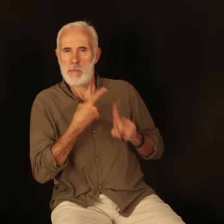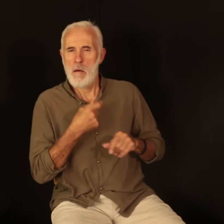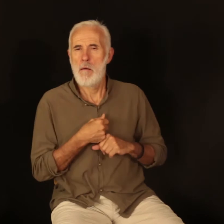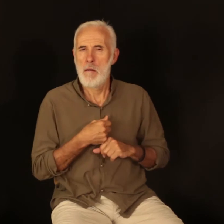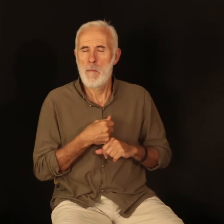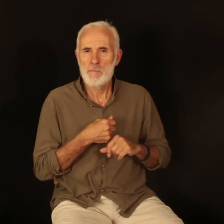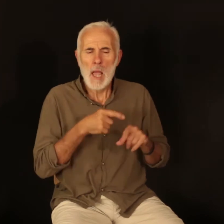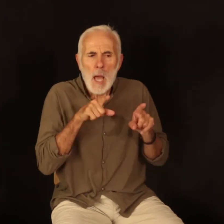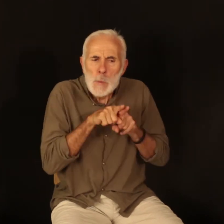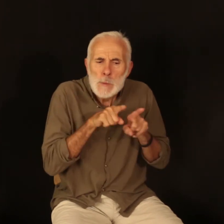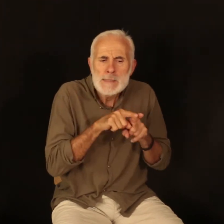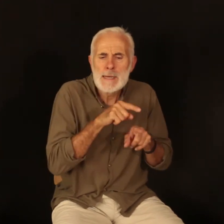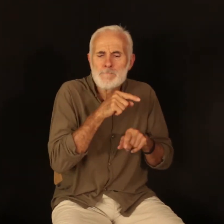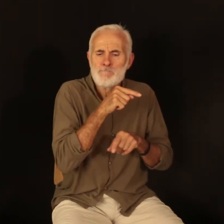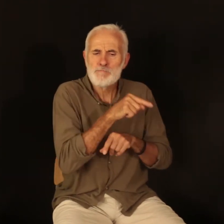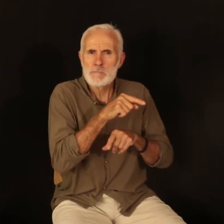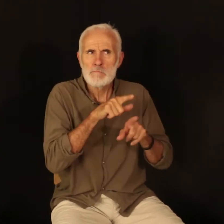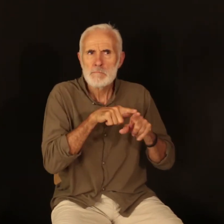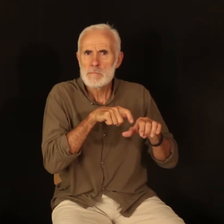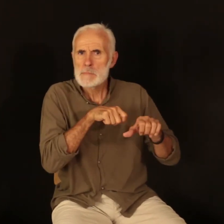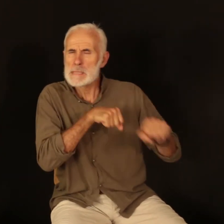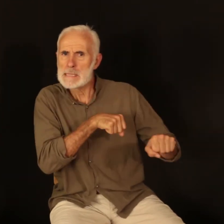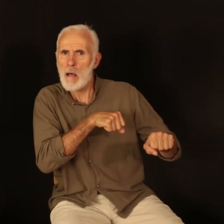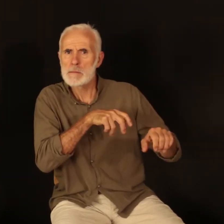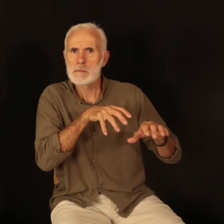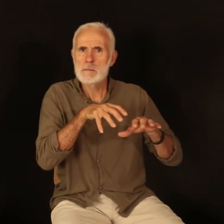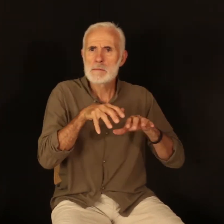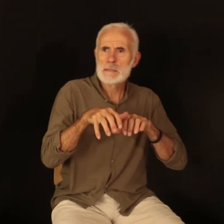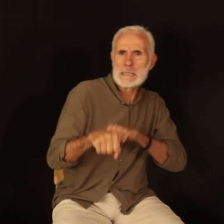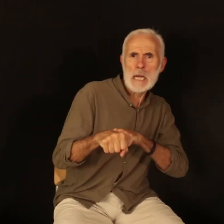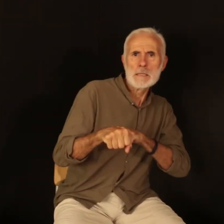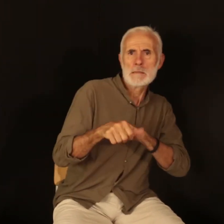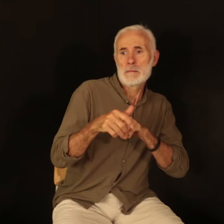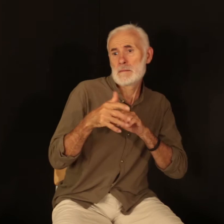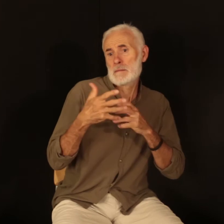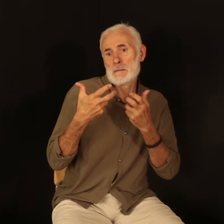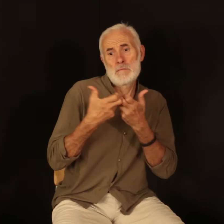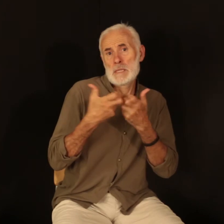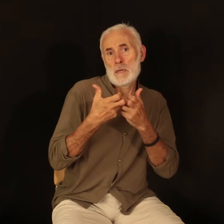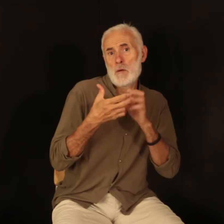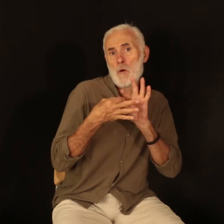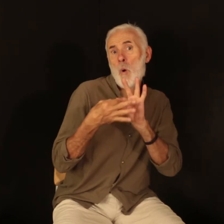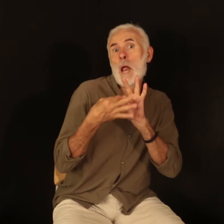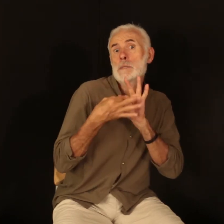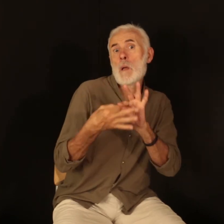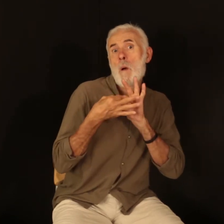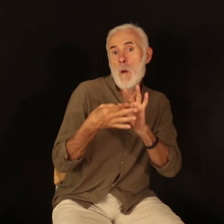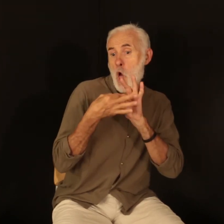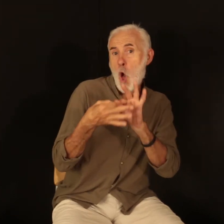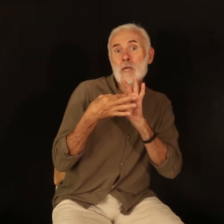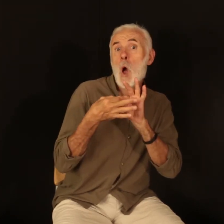forme de résistance, y compris dans les relations. Et on a notamment beaucoup de livres sur la relation amoureuse,